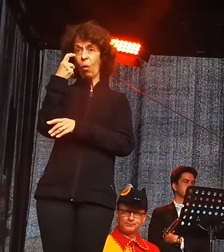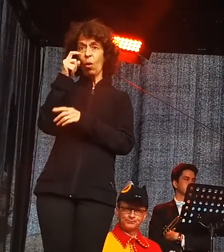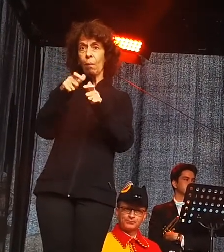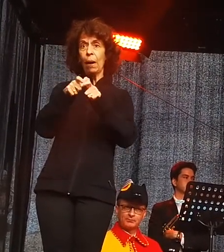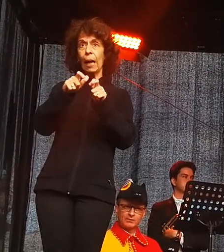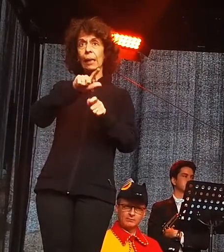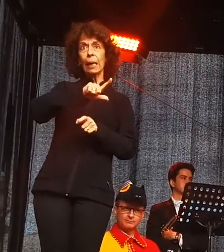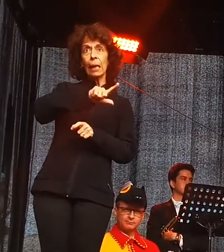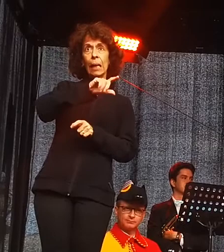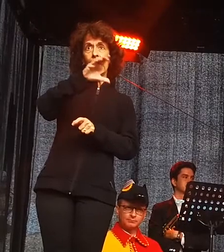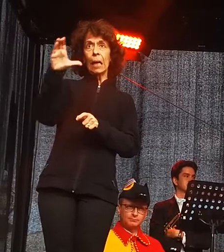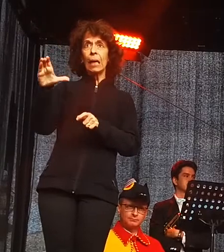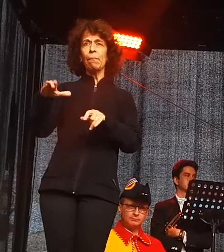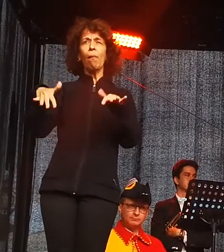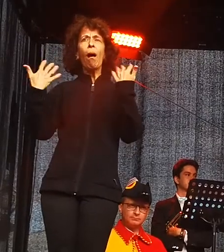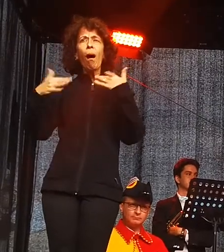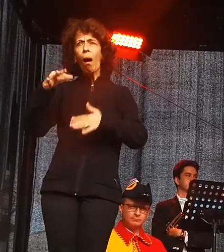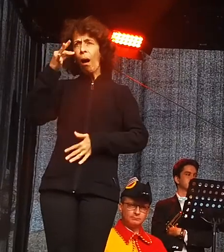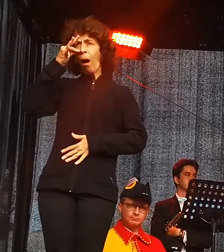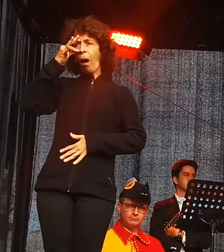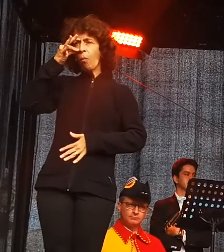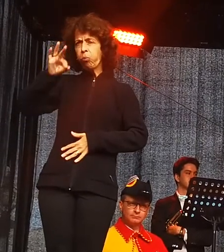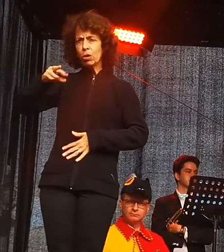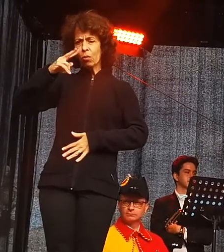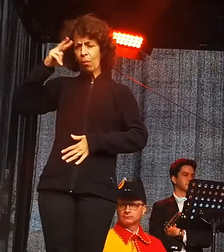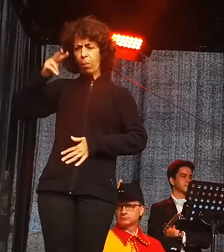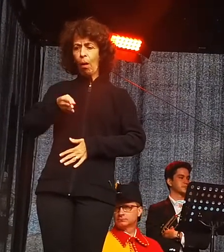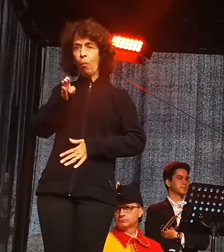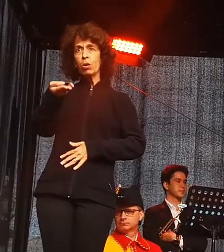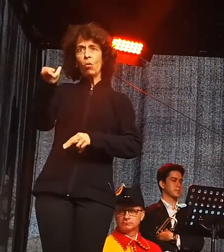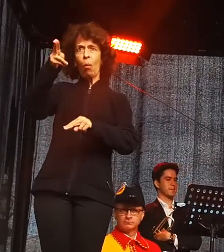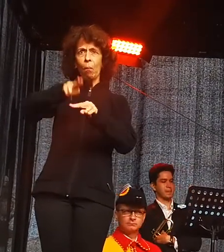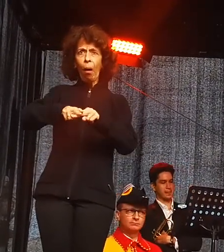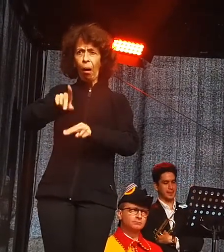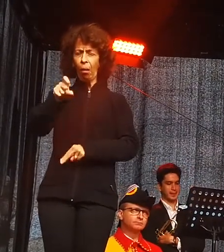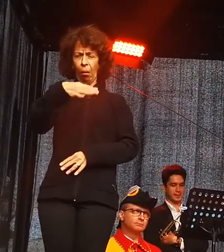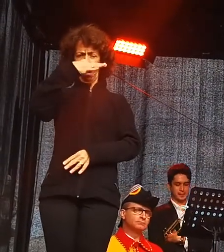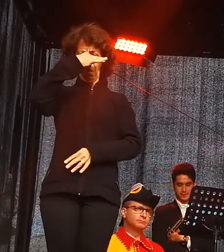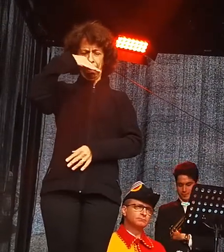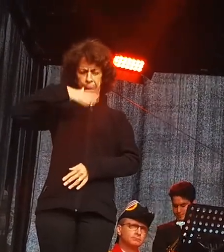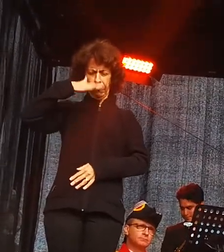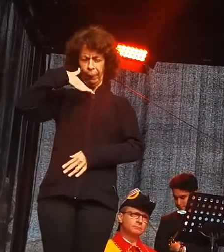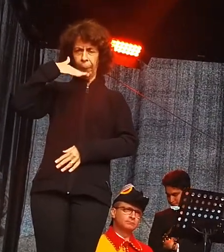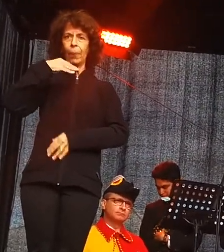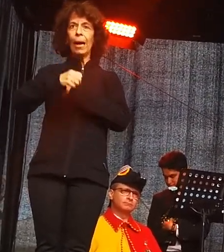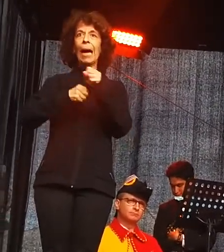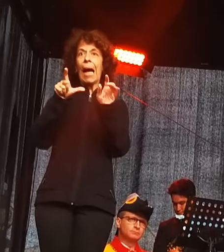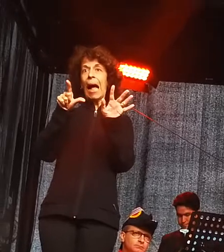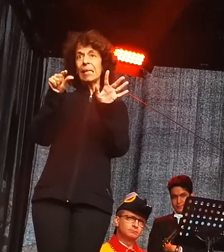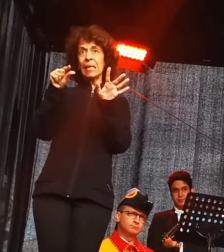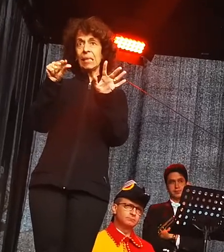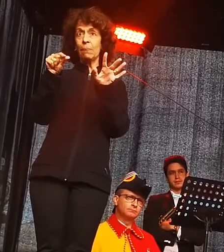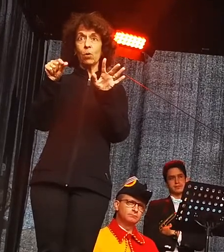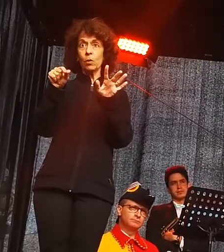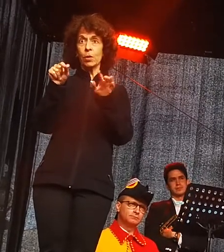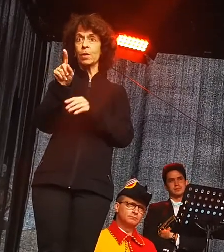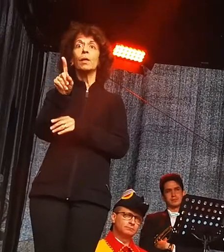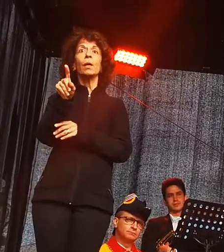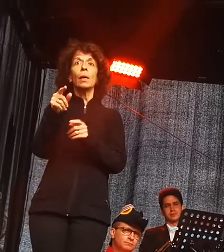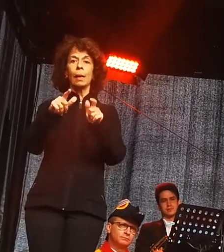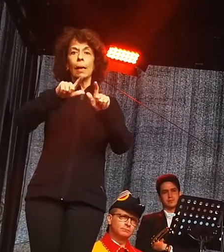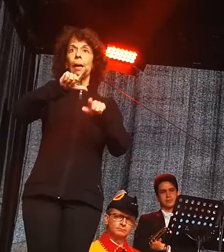Léman, est gravement pollué. Les poissons meurent, l'eau sent mauvais. Le lac Léman, dans les années 70, n'arrive plus à